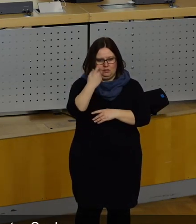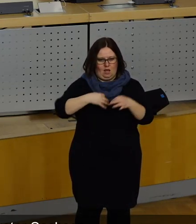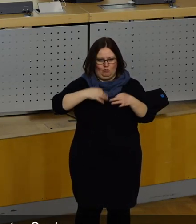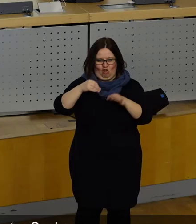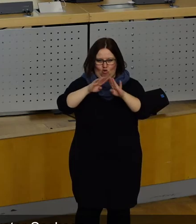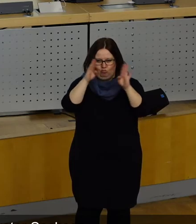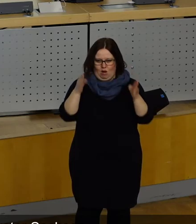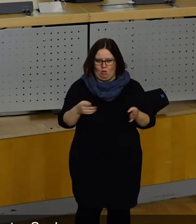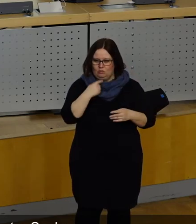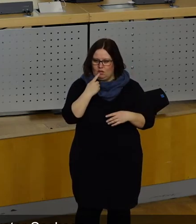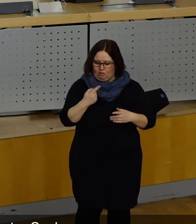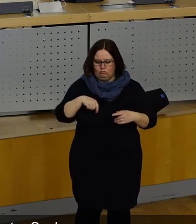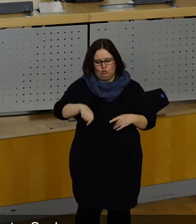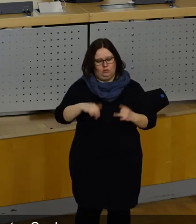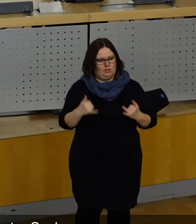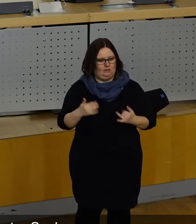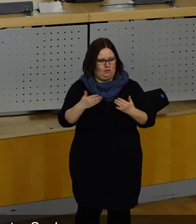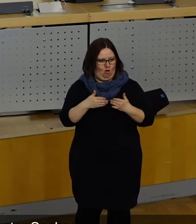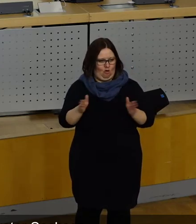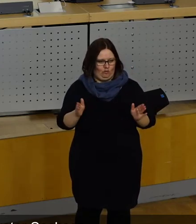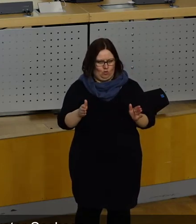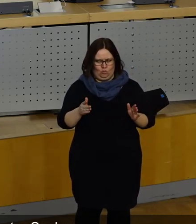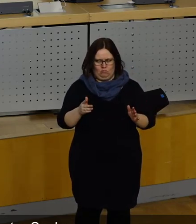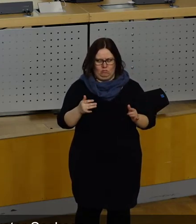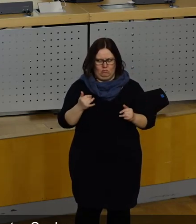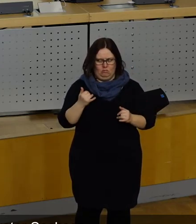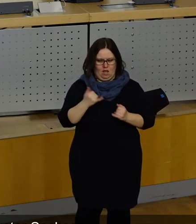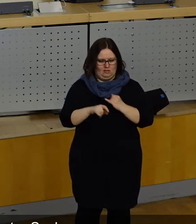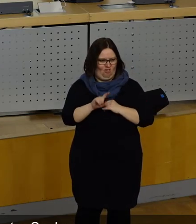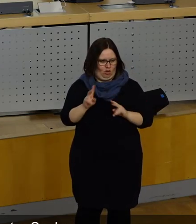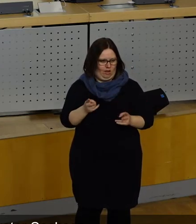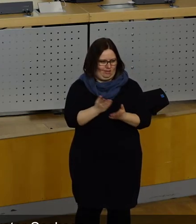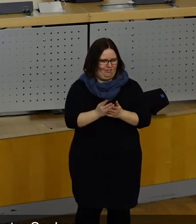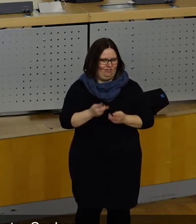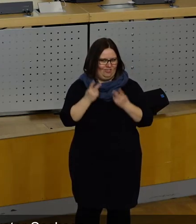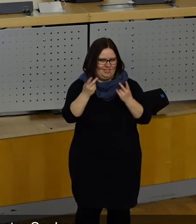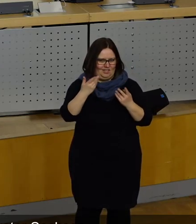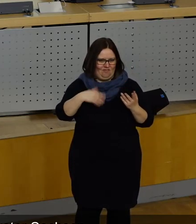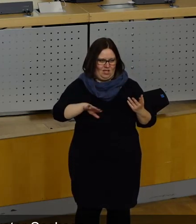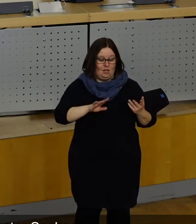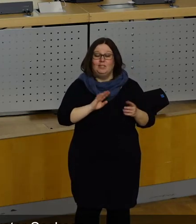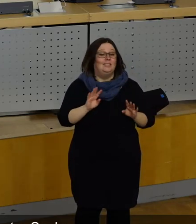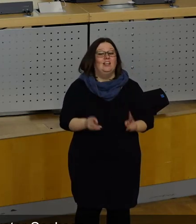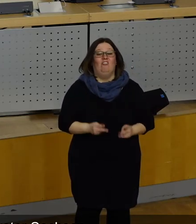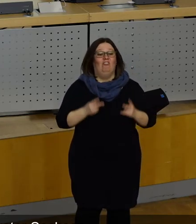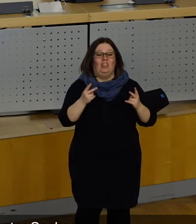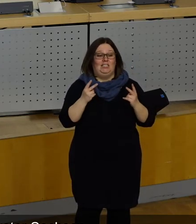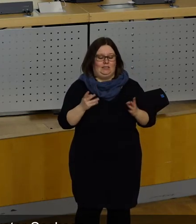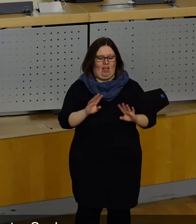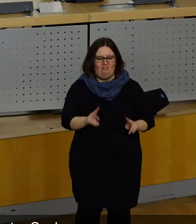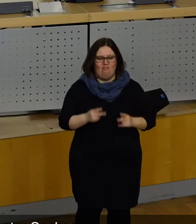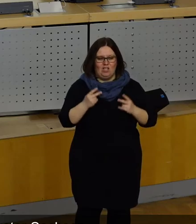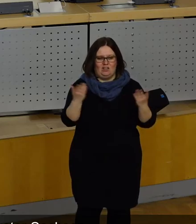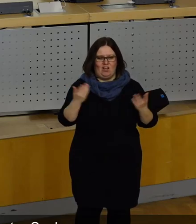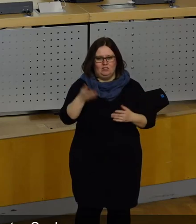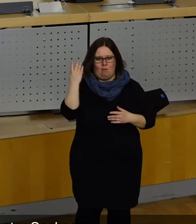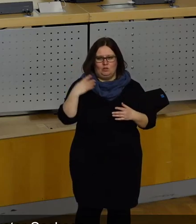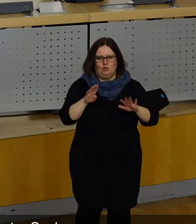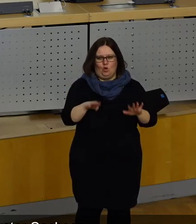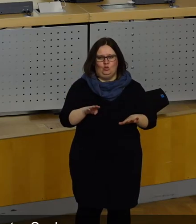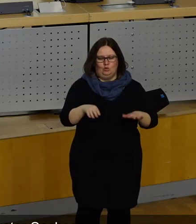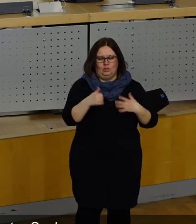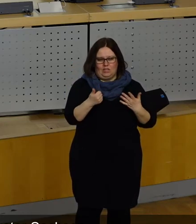dass die Eröffnung jetzt letztes Wochenende wichtig war. Aber es war nicht die wichtigste. Als wichtigste hat er die 1956